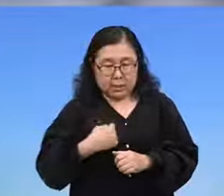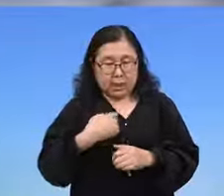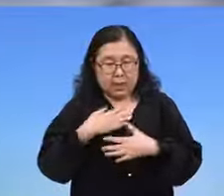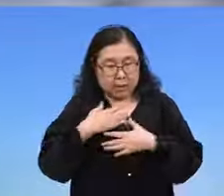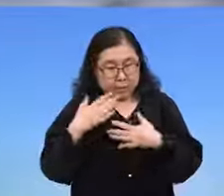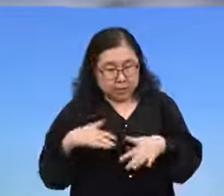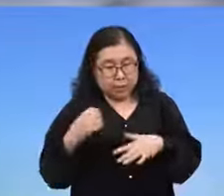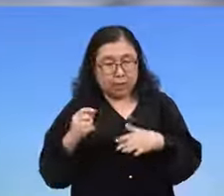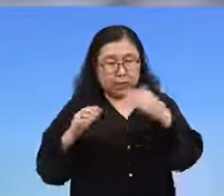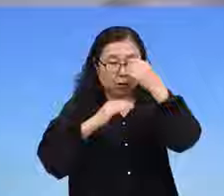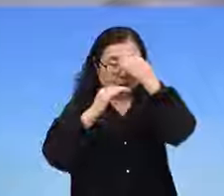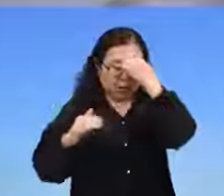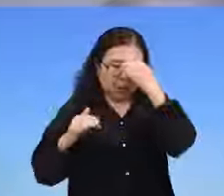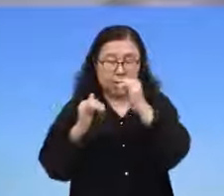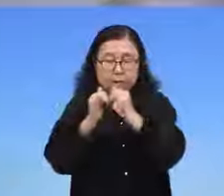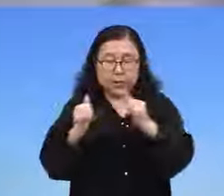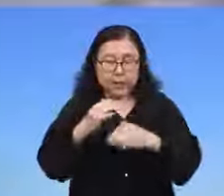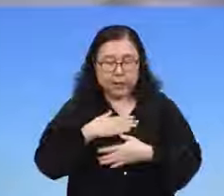않기를 바랍니다.